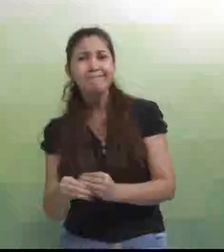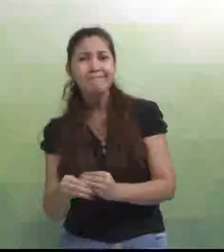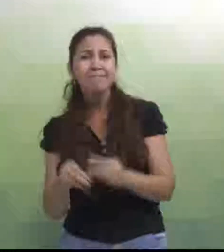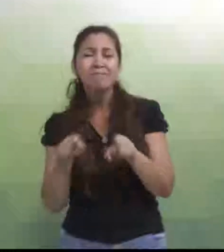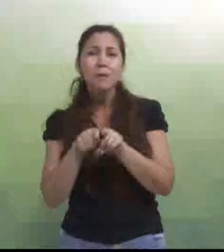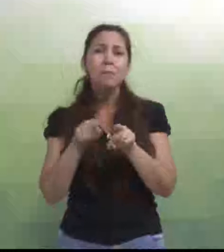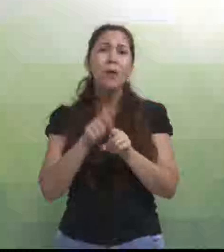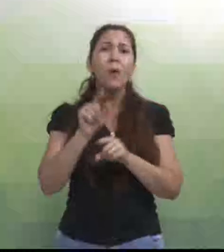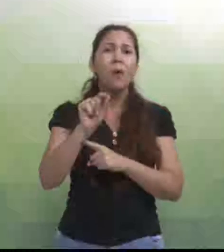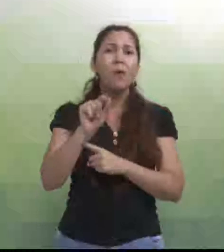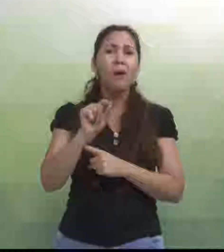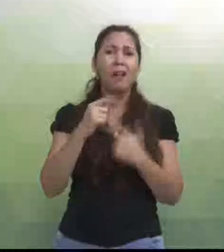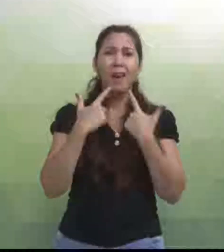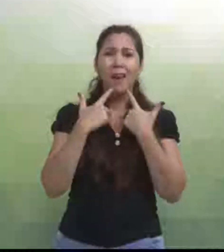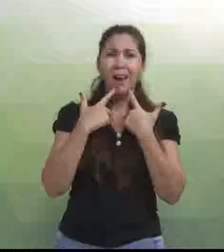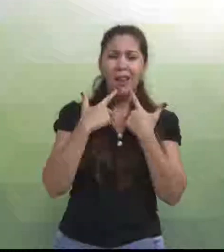E com relação à linguística,